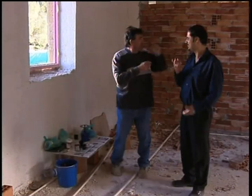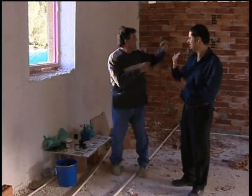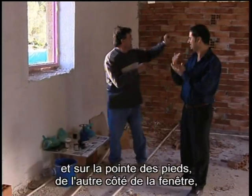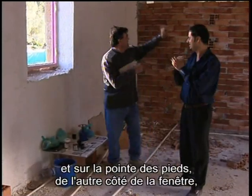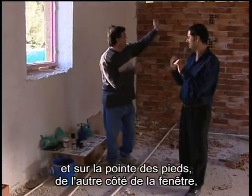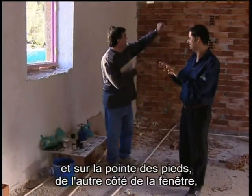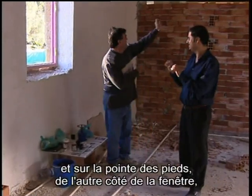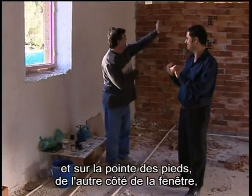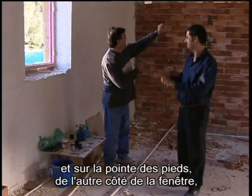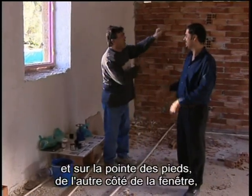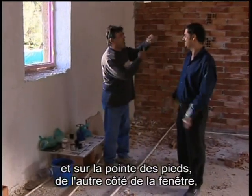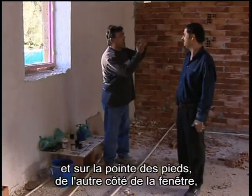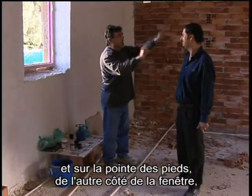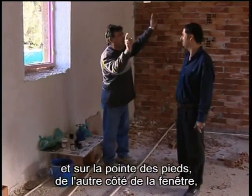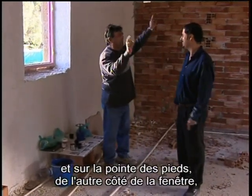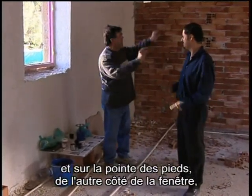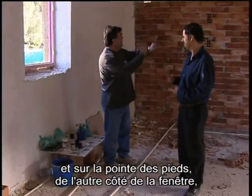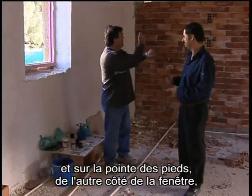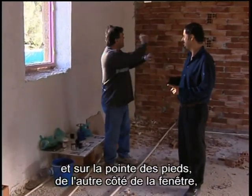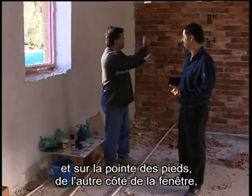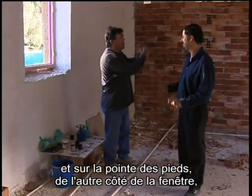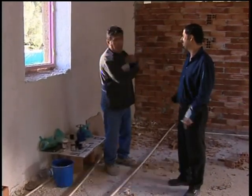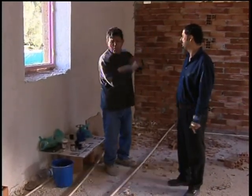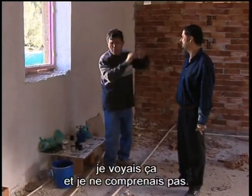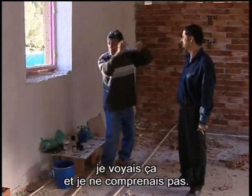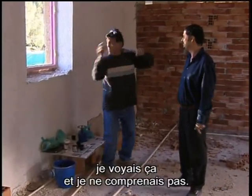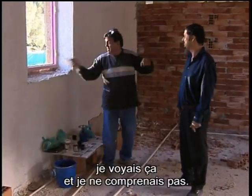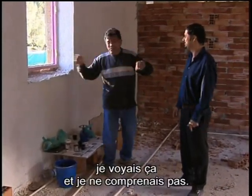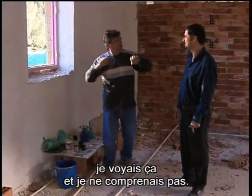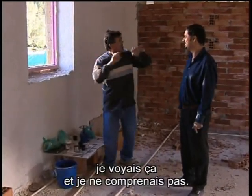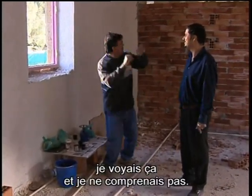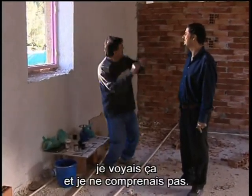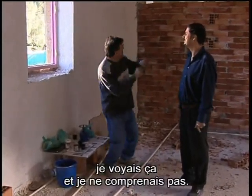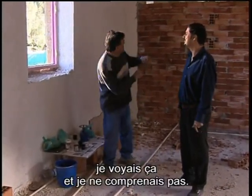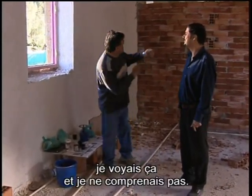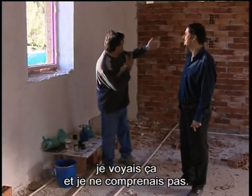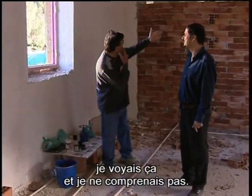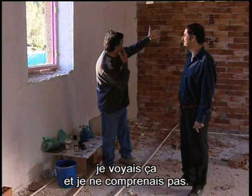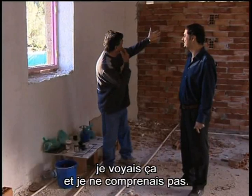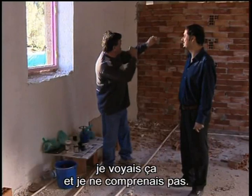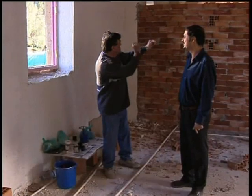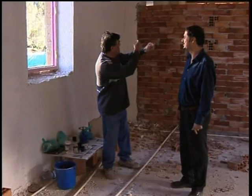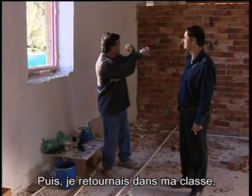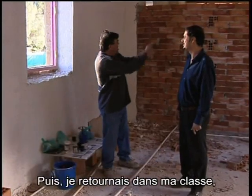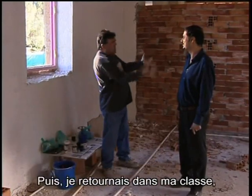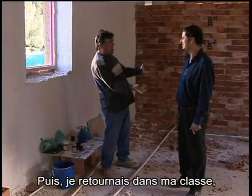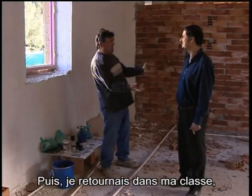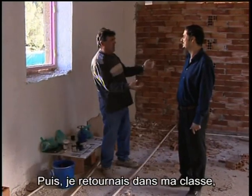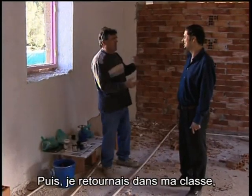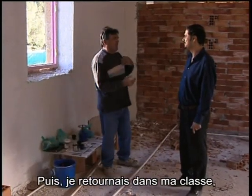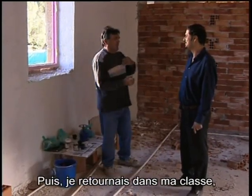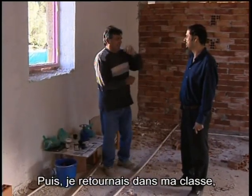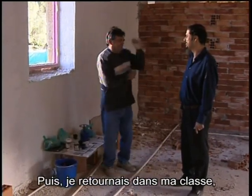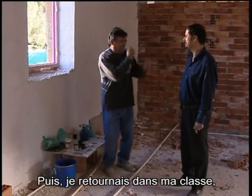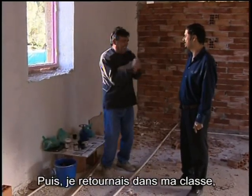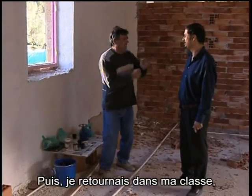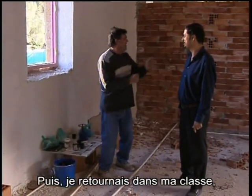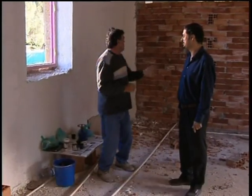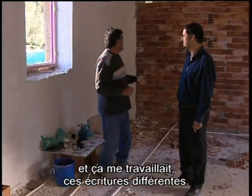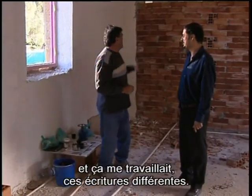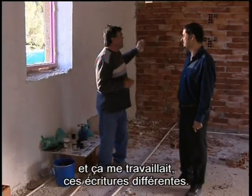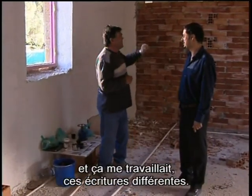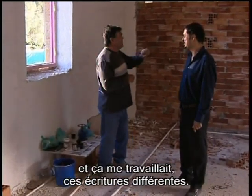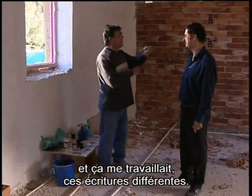différente. Et moi, sur la pointe des pieds, de l'autre côté de la fenêtre, je voyais ça et je ne comprenais pas. Et puis, je retournais dans ma